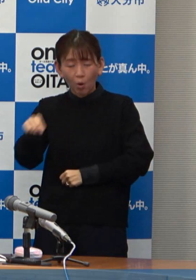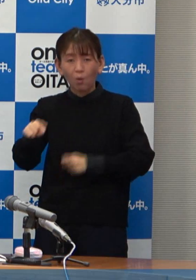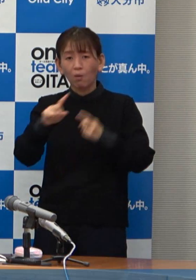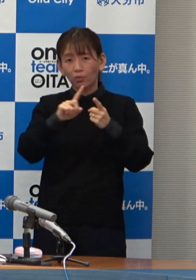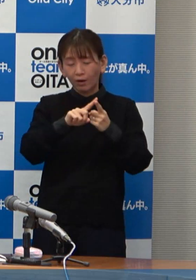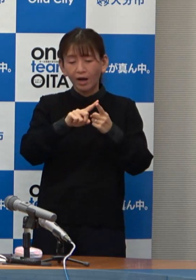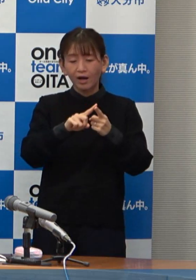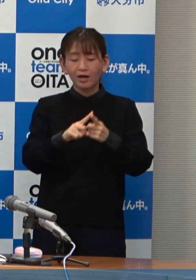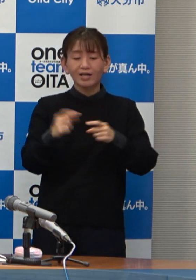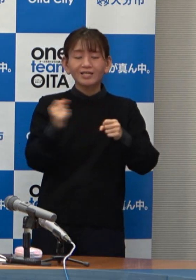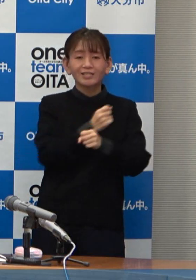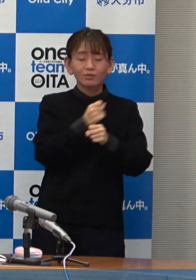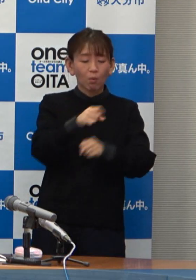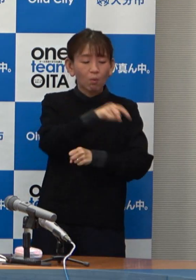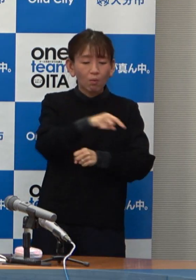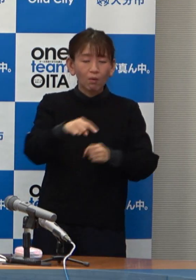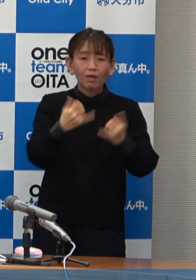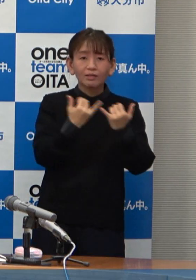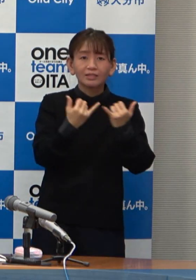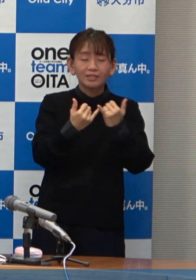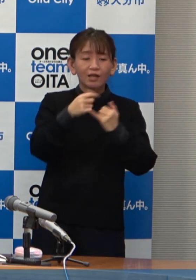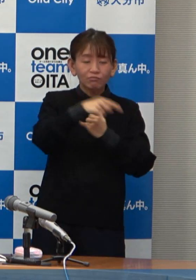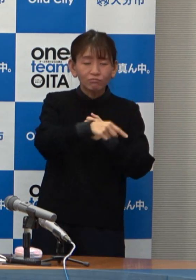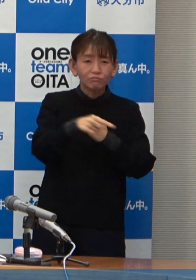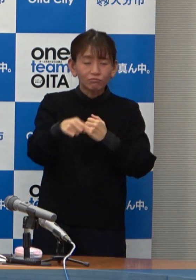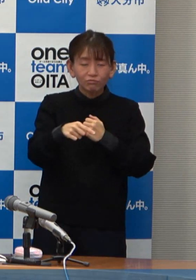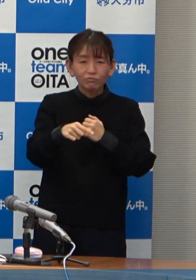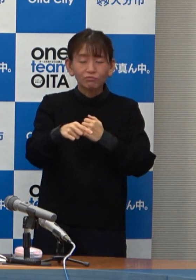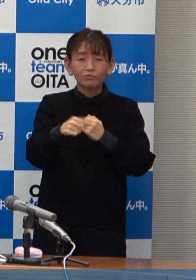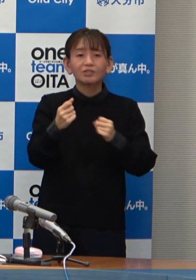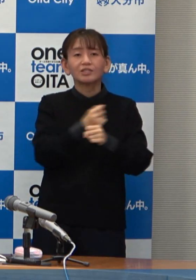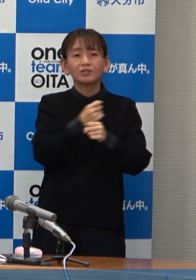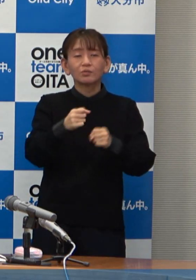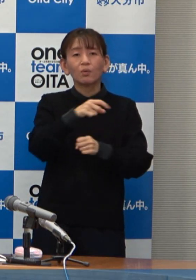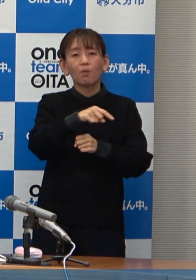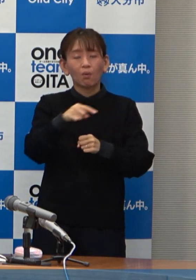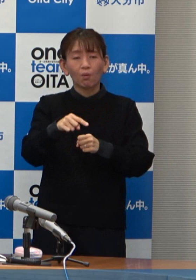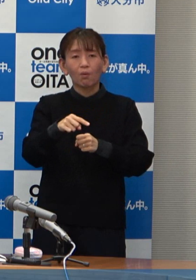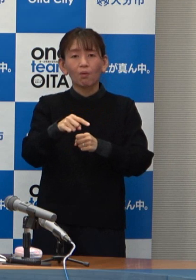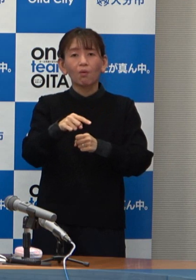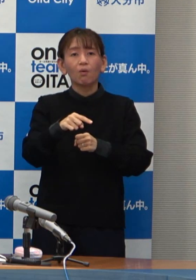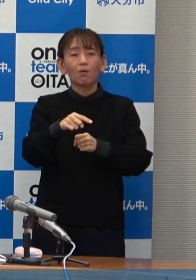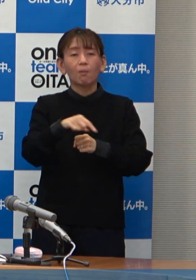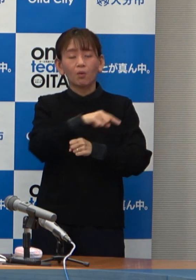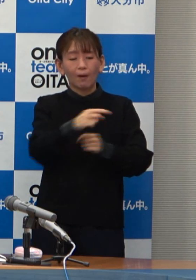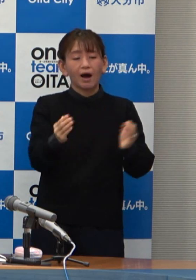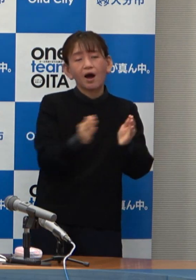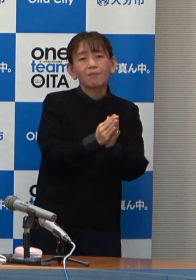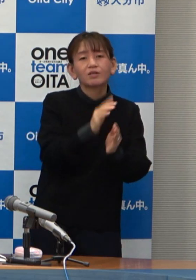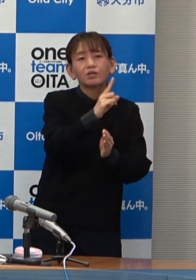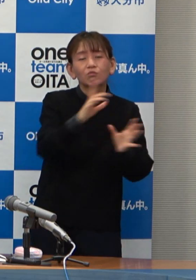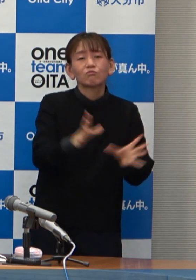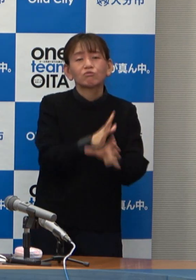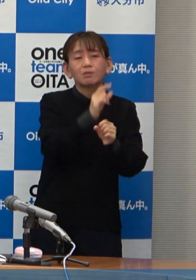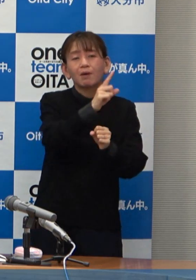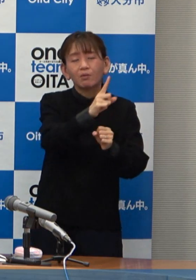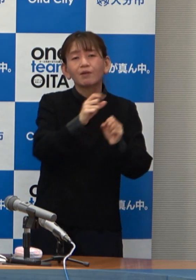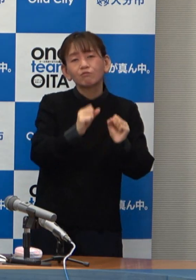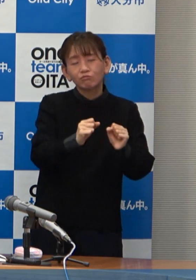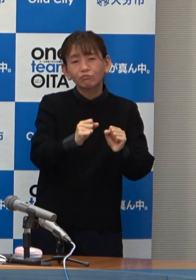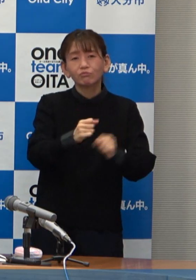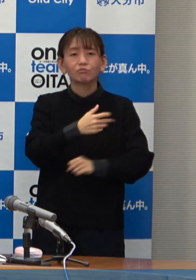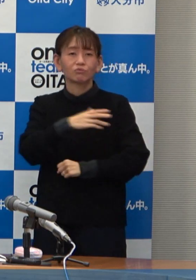けれも過が違うというだけで2つやってるとかそういったものは合わせて1つでできないかという